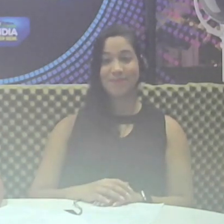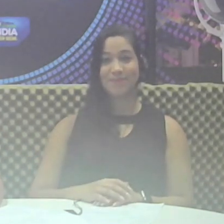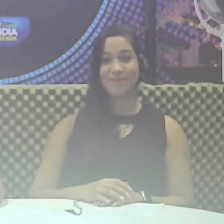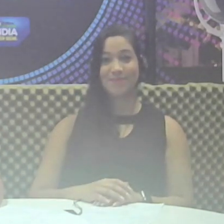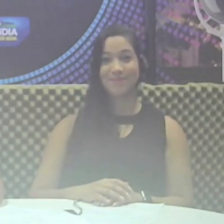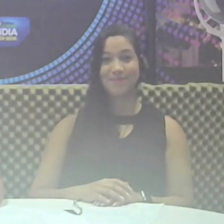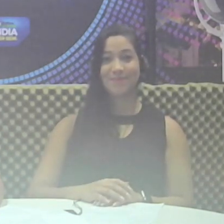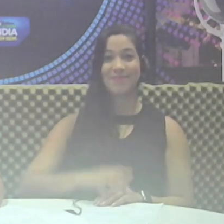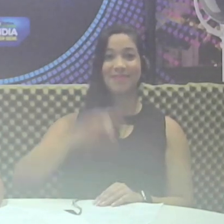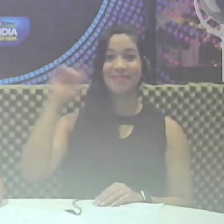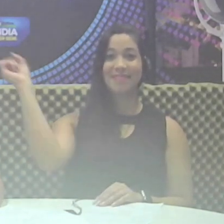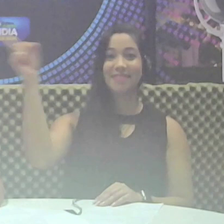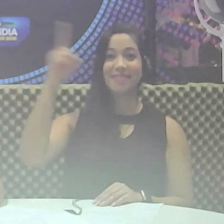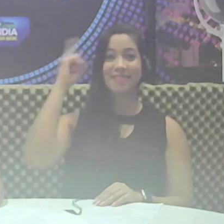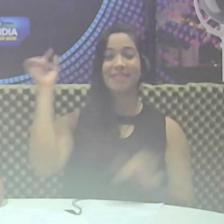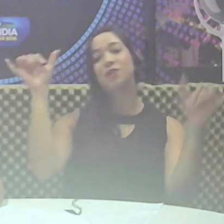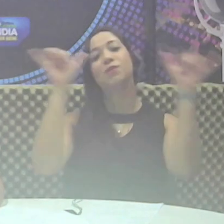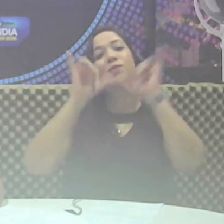Giro de